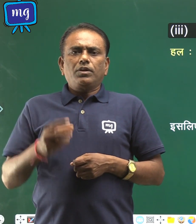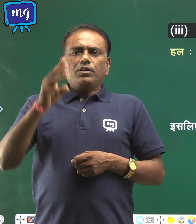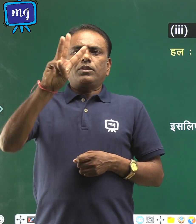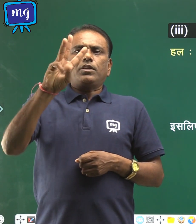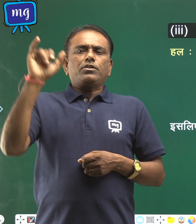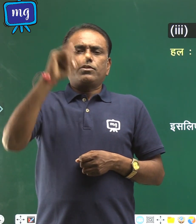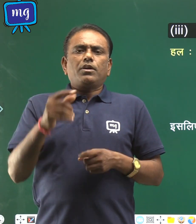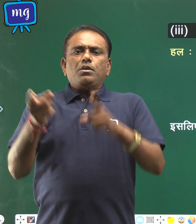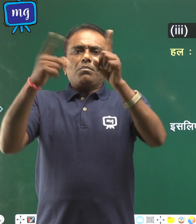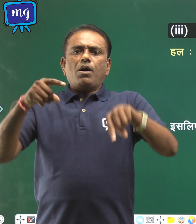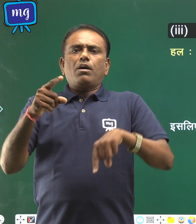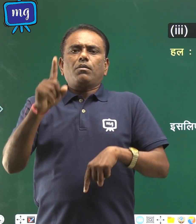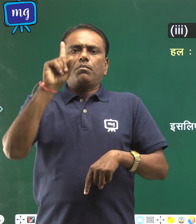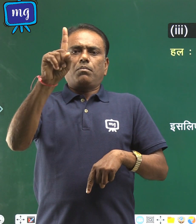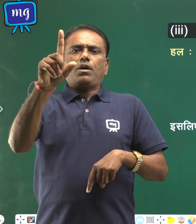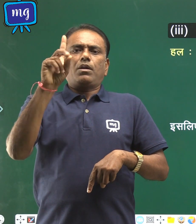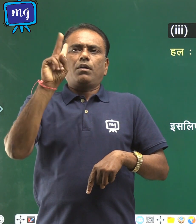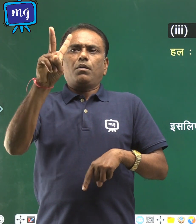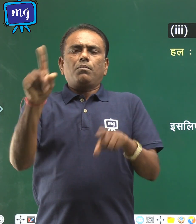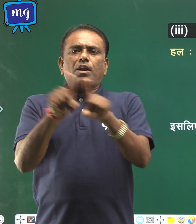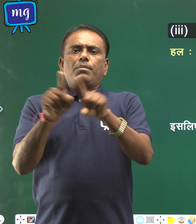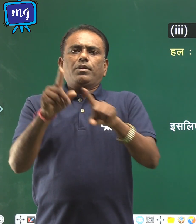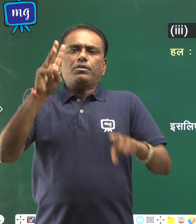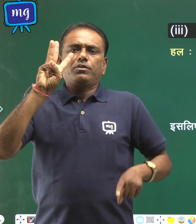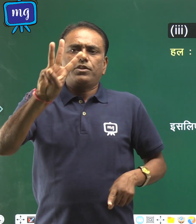36 में भाग 12 का देंगे तो 3 बार जाएगा,